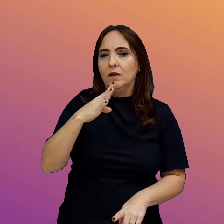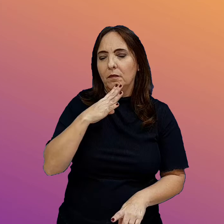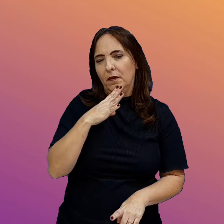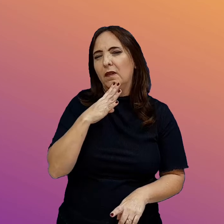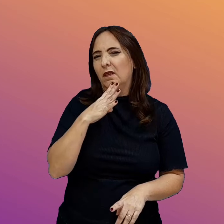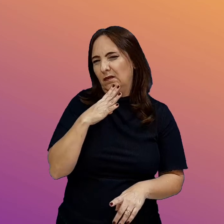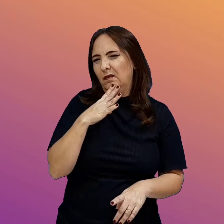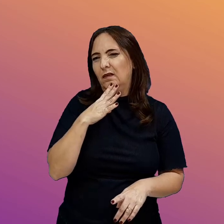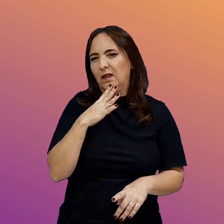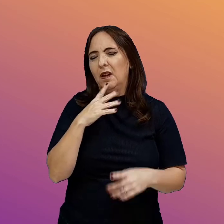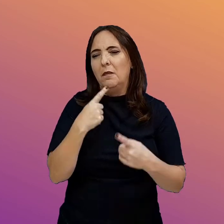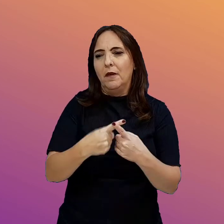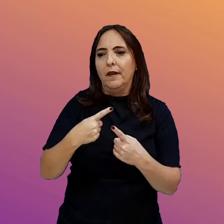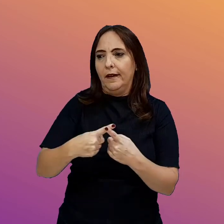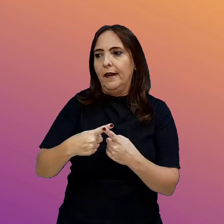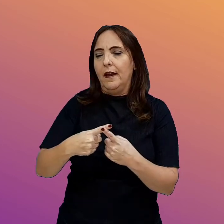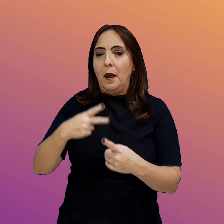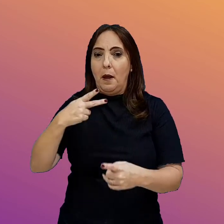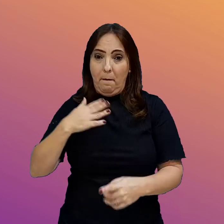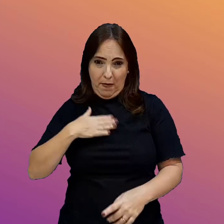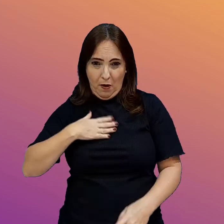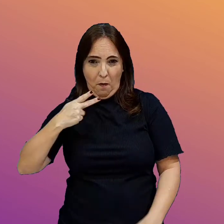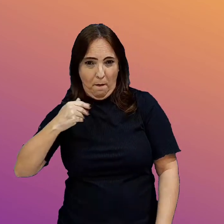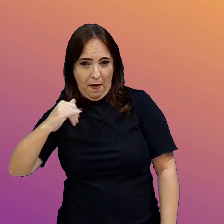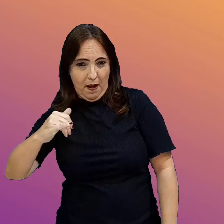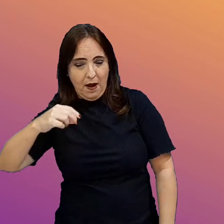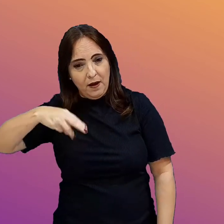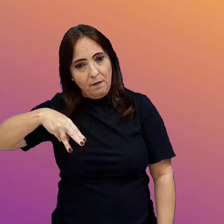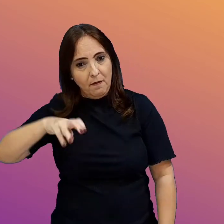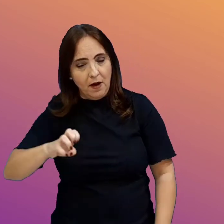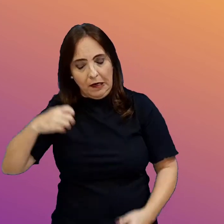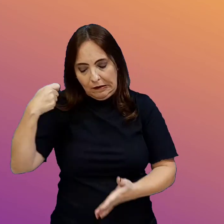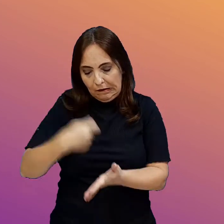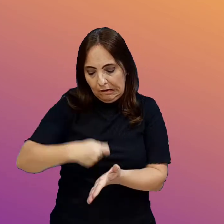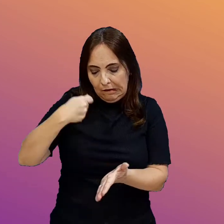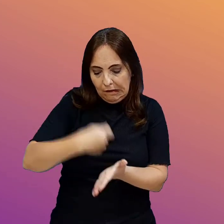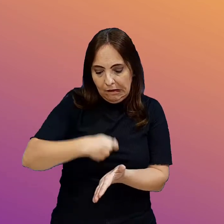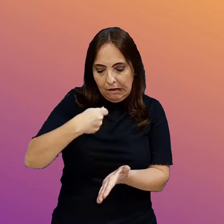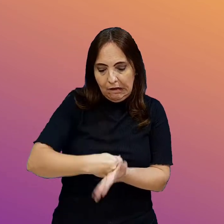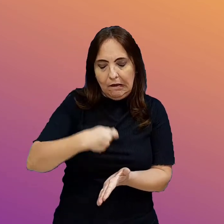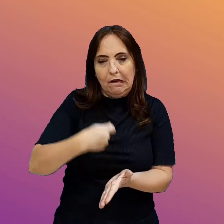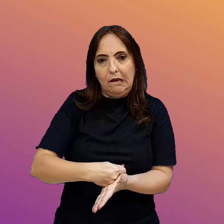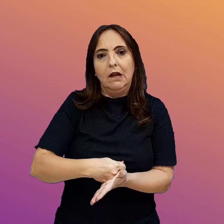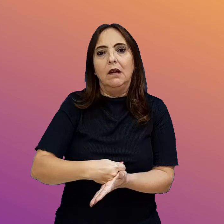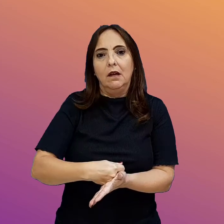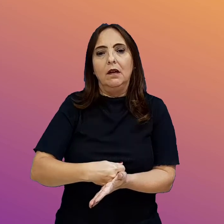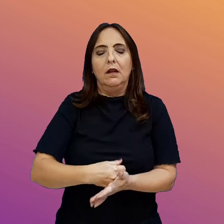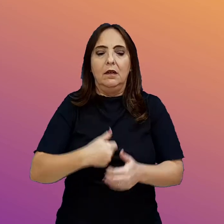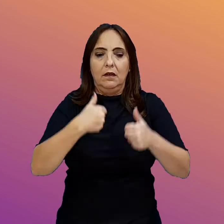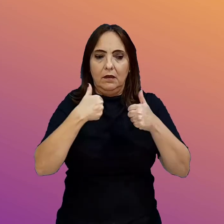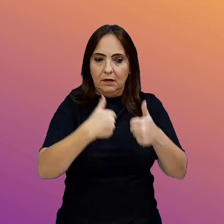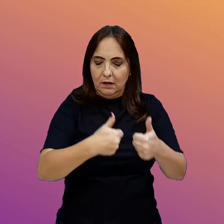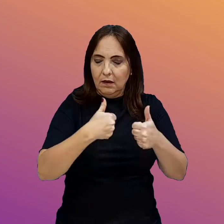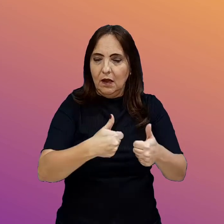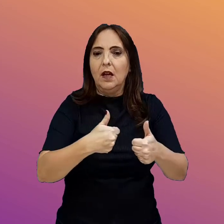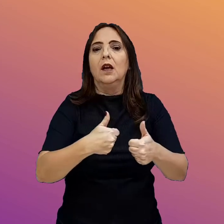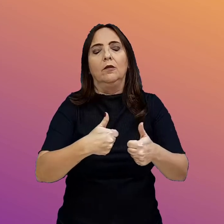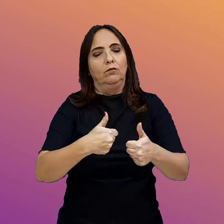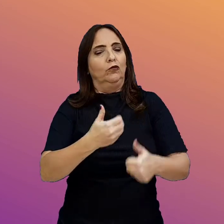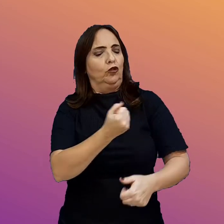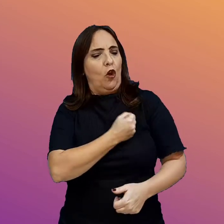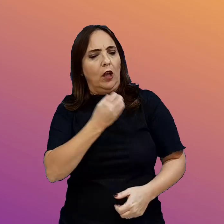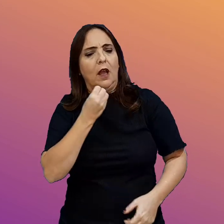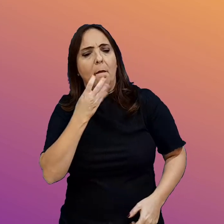assim uma cobrança de que você tem que estar certo na escola, você tem